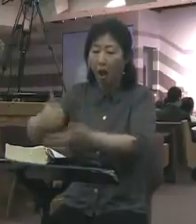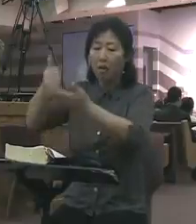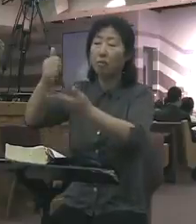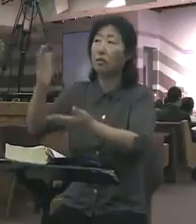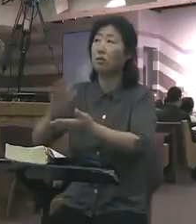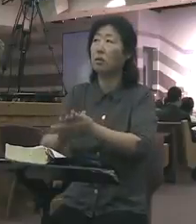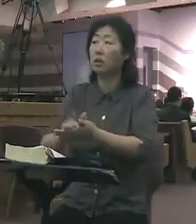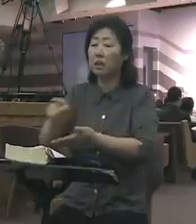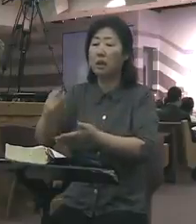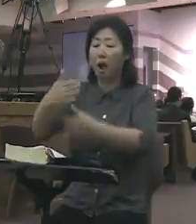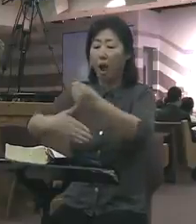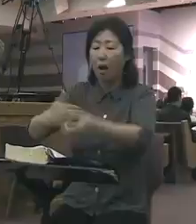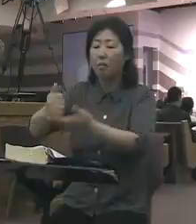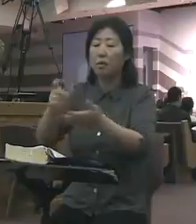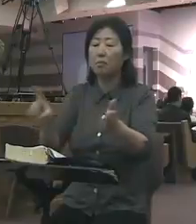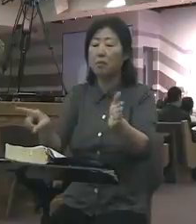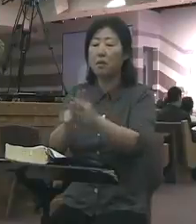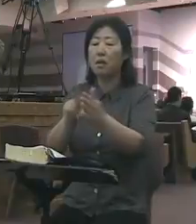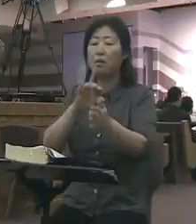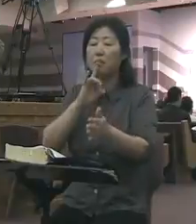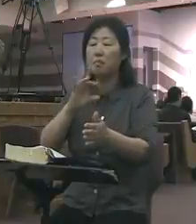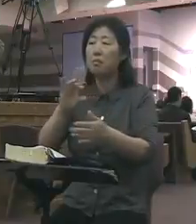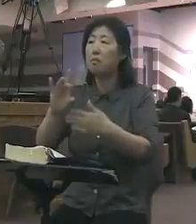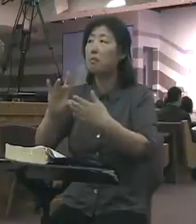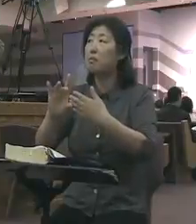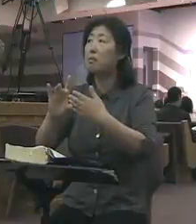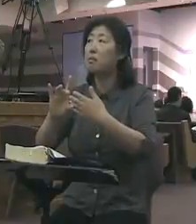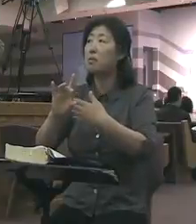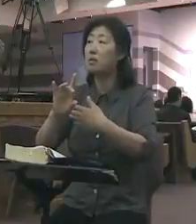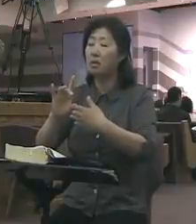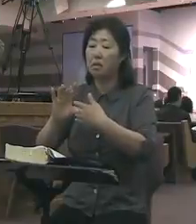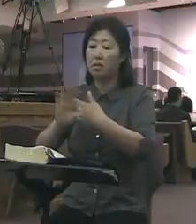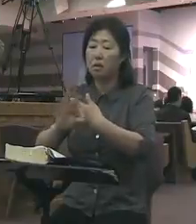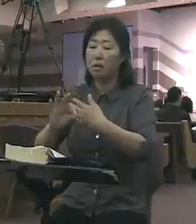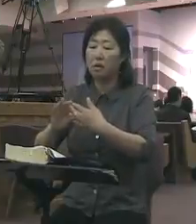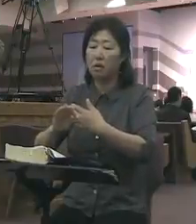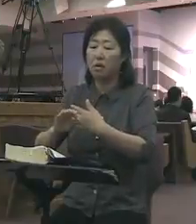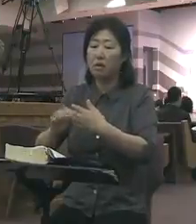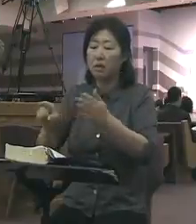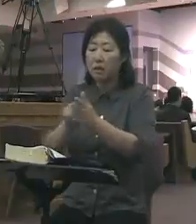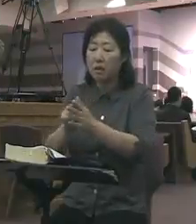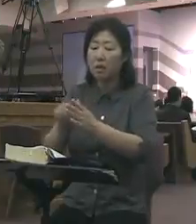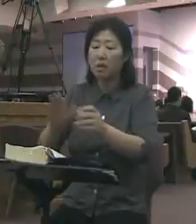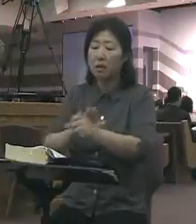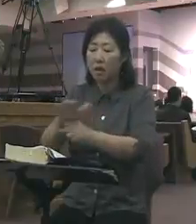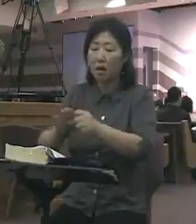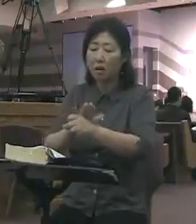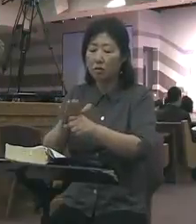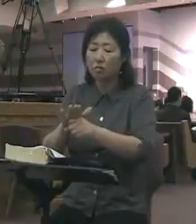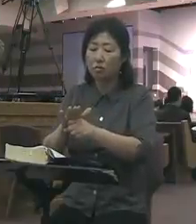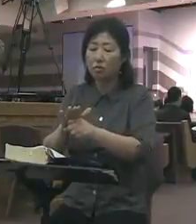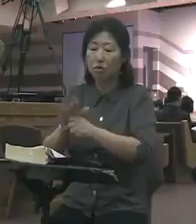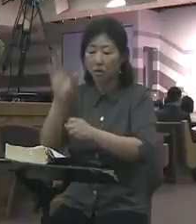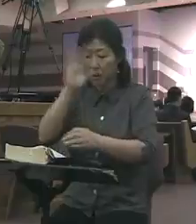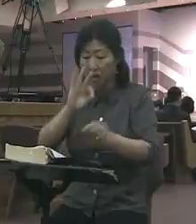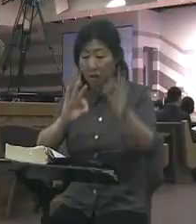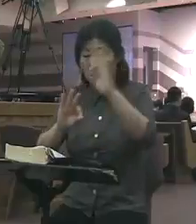믿는다면 우리의 신앙에서 그 에센스를 사랑으로 찾아야 한다는 것입니다.